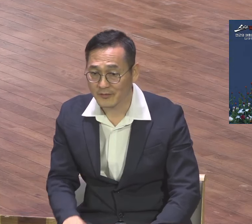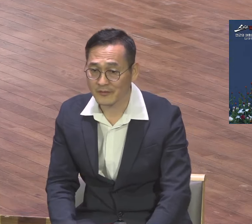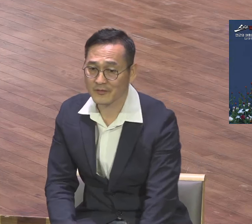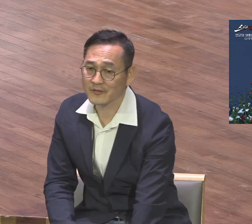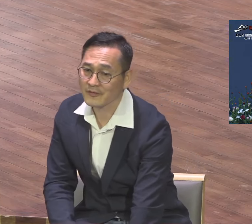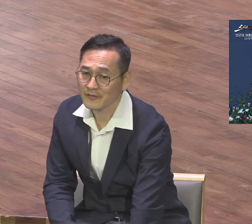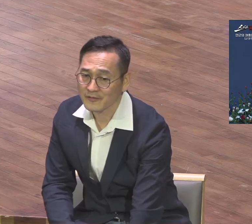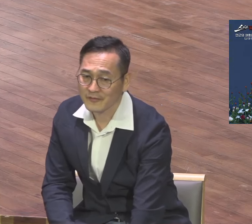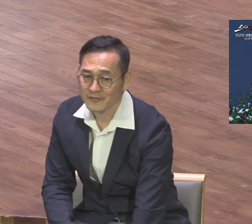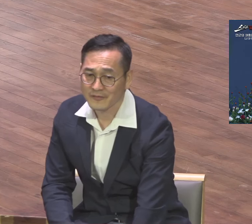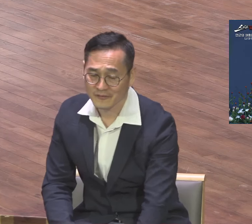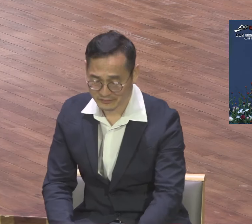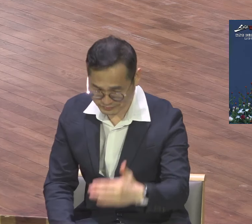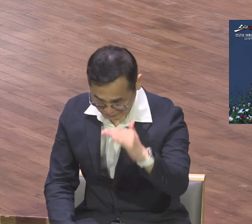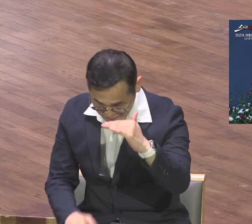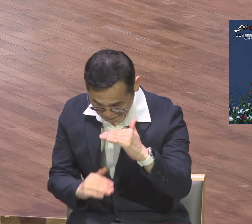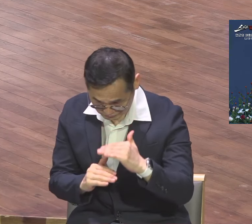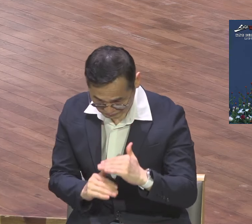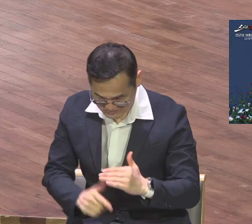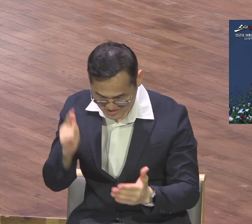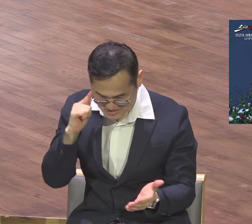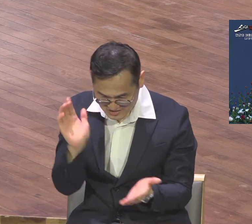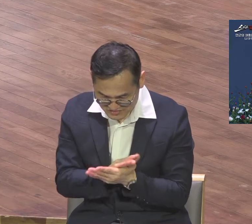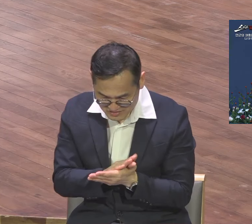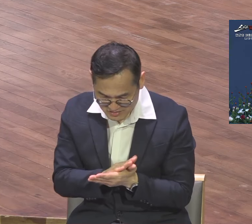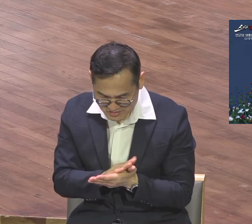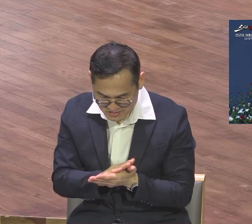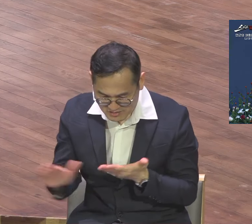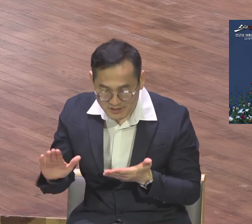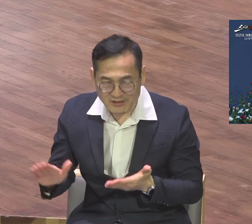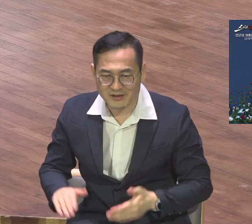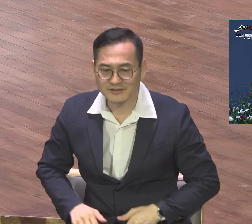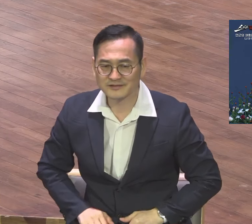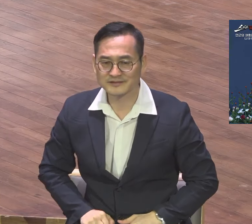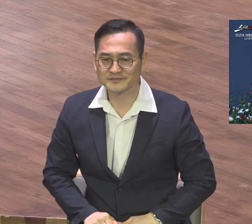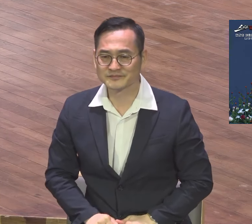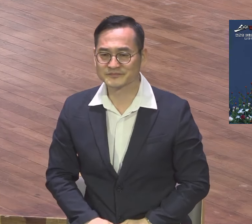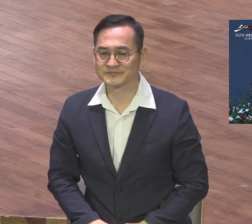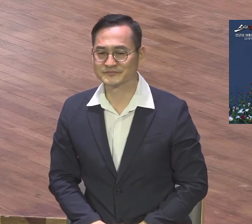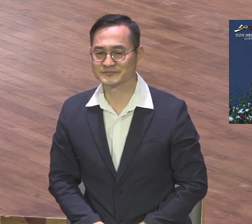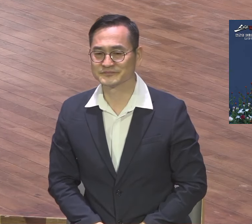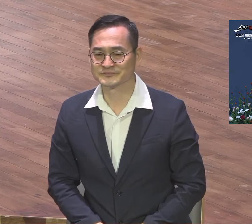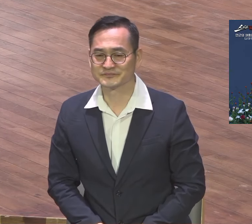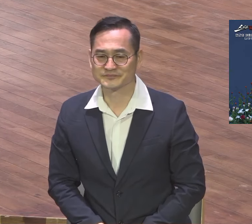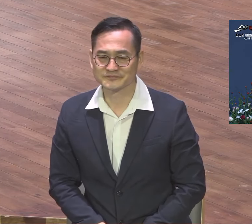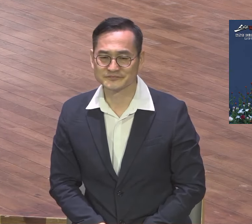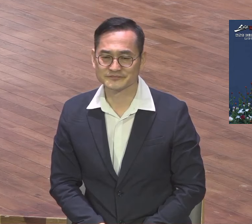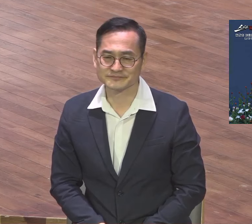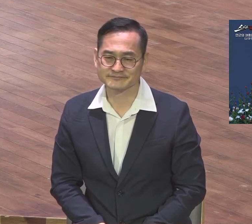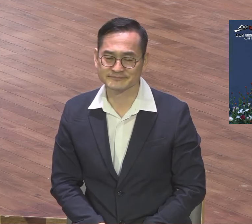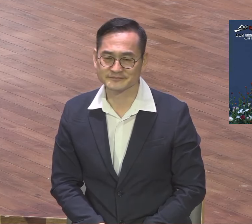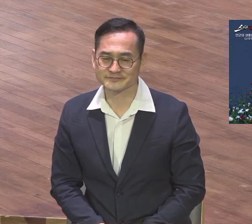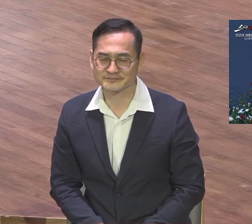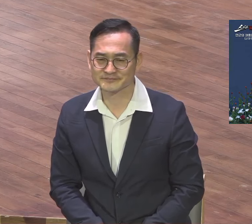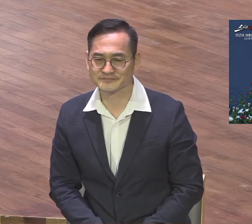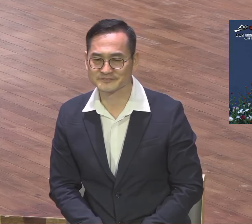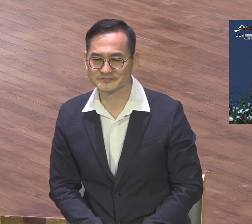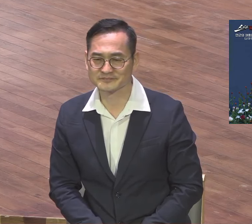그야말로 우리 가슴을 울리는 다윗의 선포지요. 자, 어쩌면